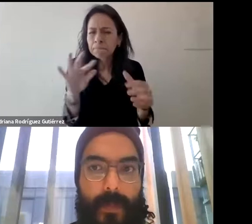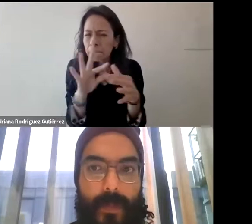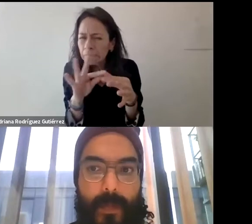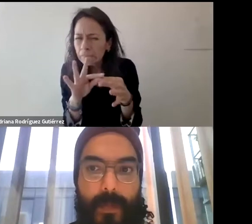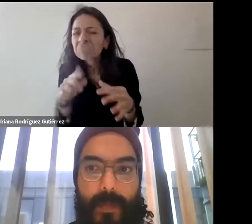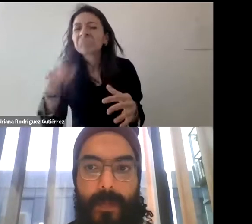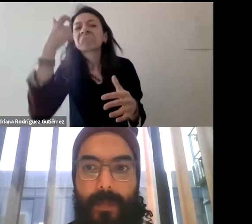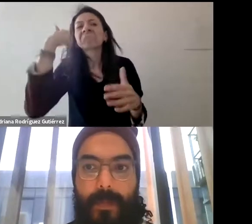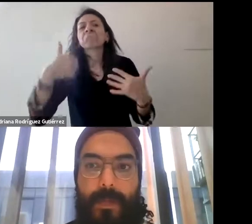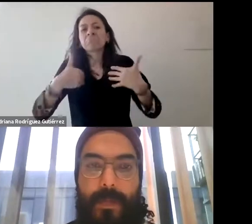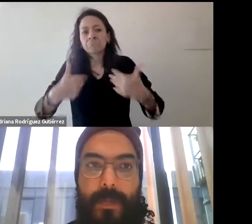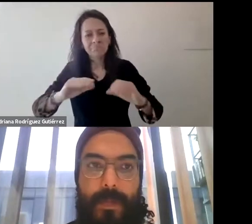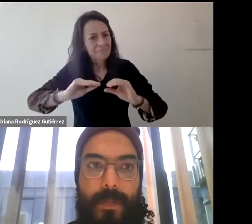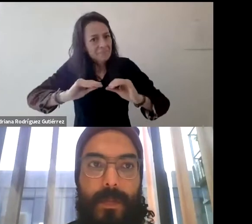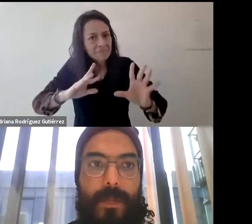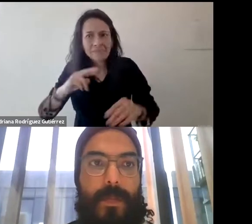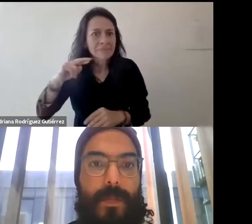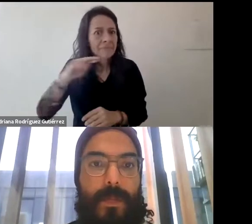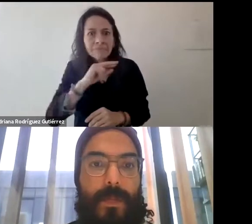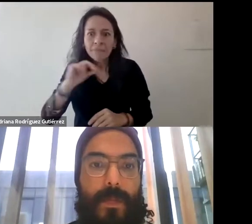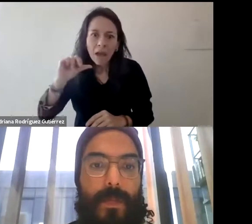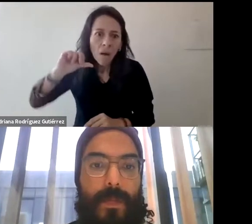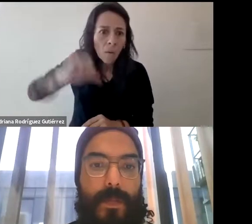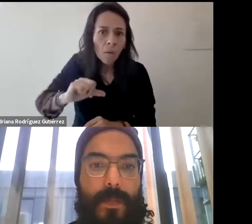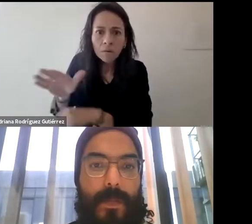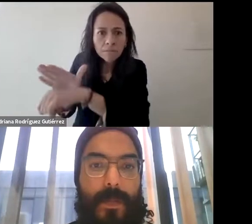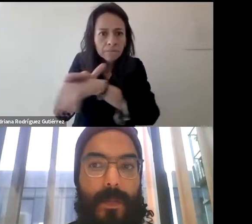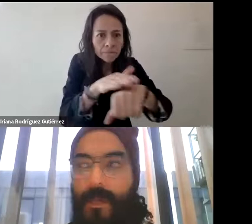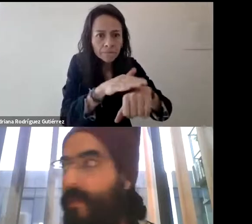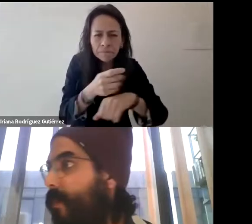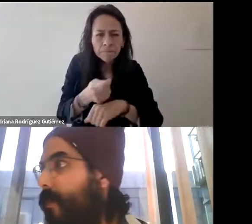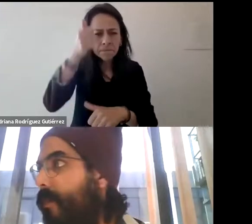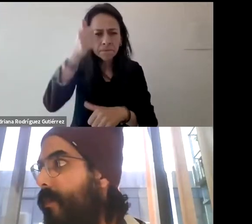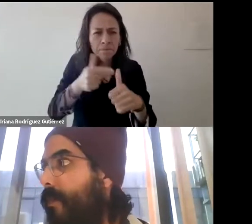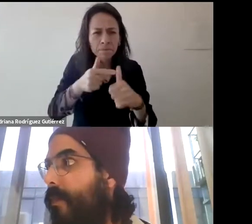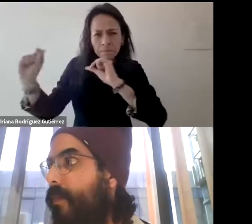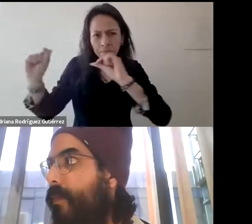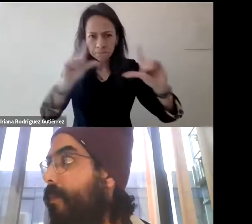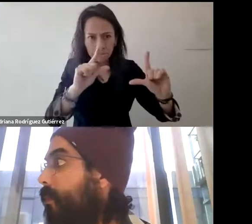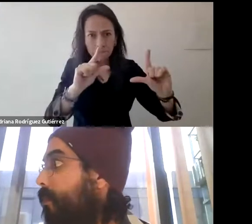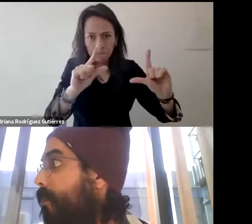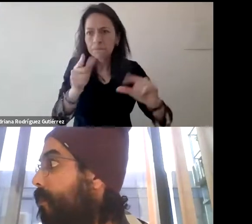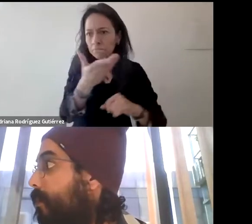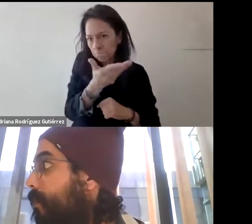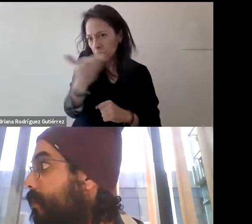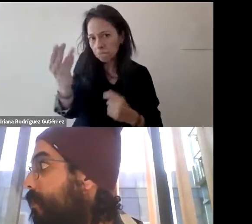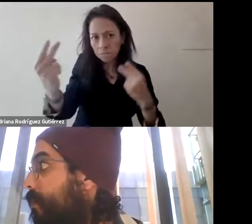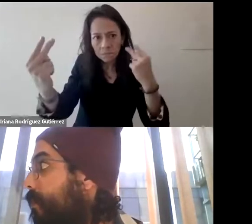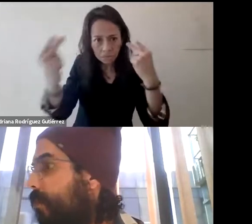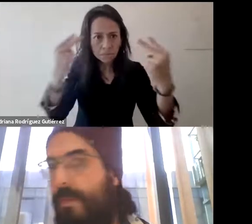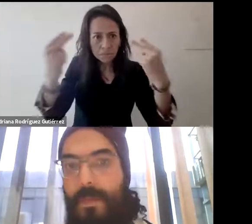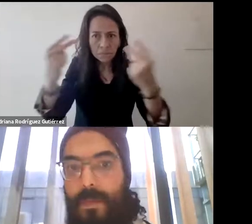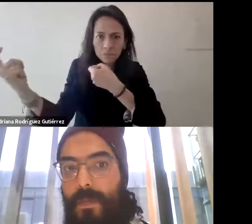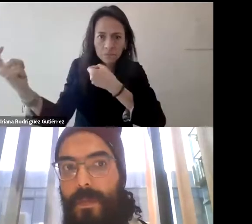Voy a hacer una presentación. Solo antes quiero, además de agradecerles a ustedes estar